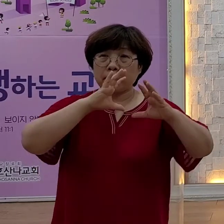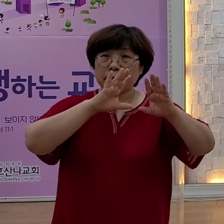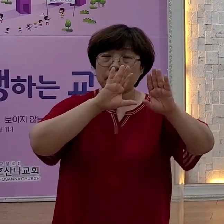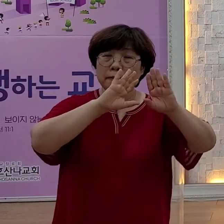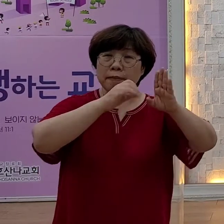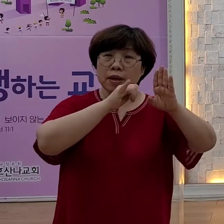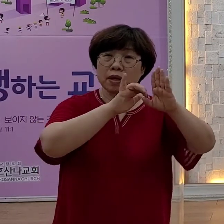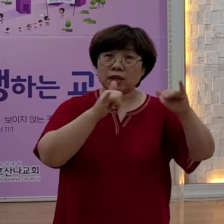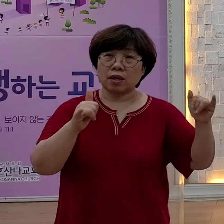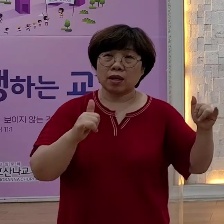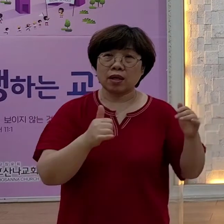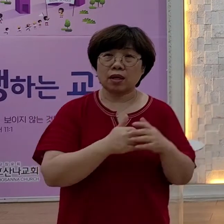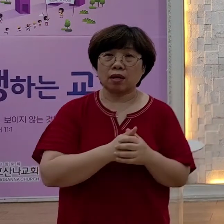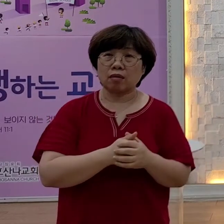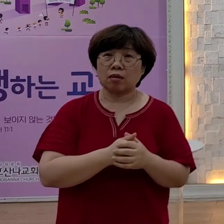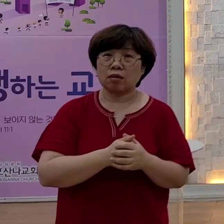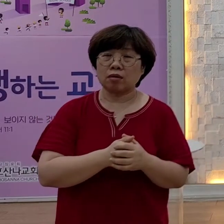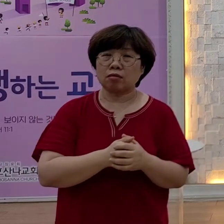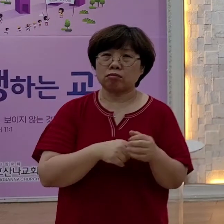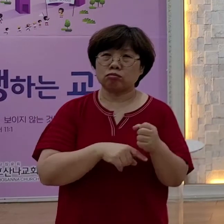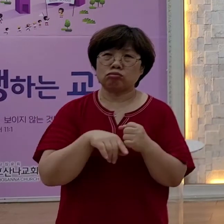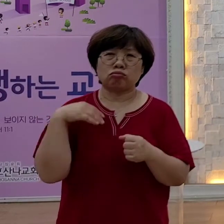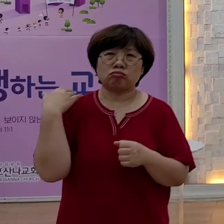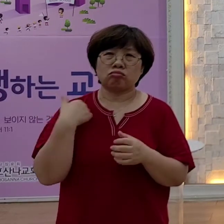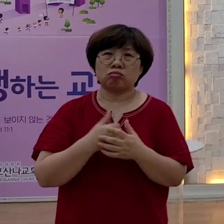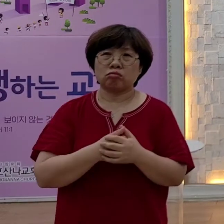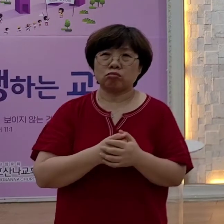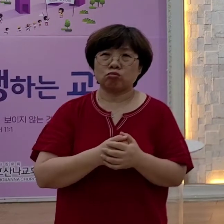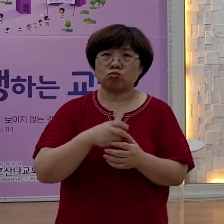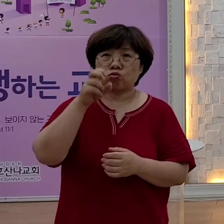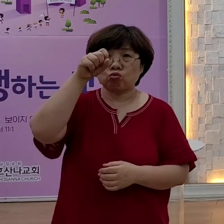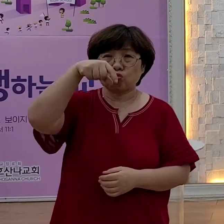방자에 행하거니와. 들어보셨잖아요. 묵시가 뭐예요?